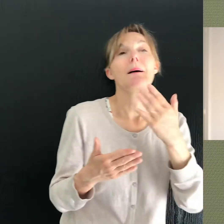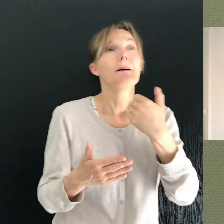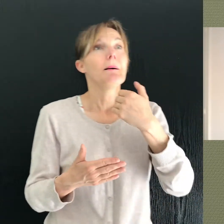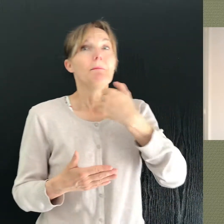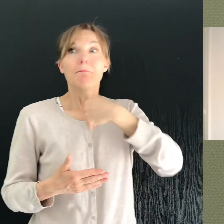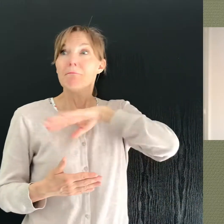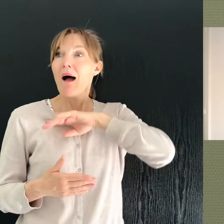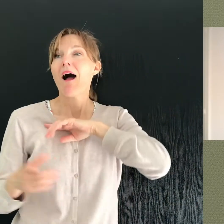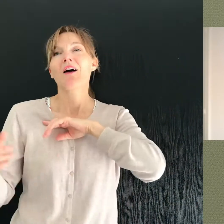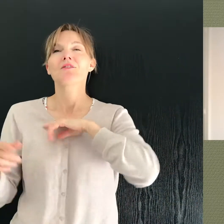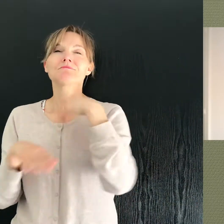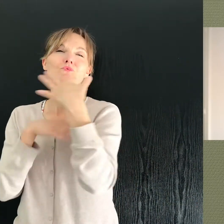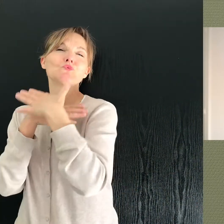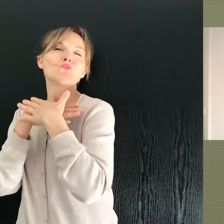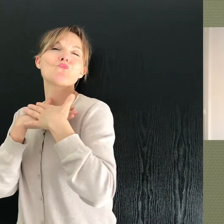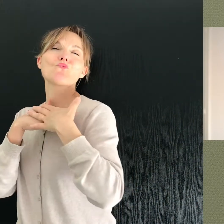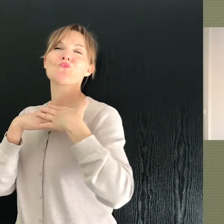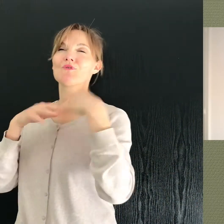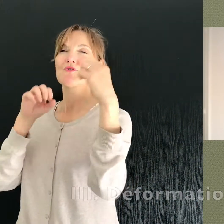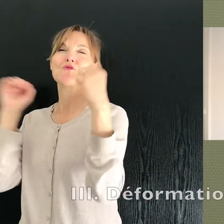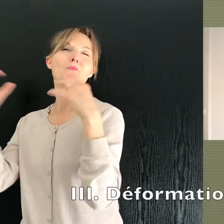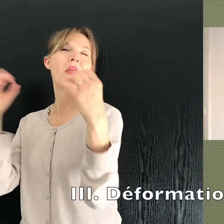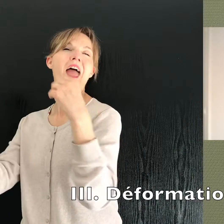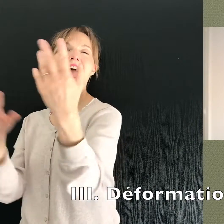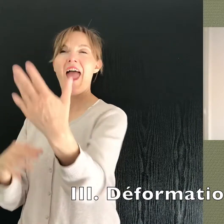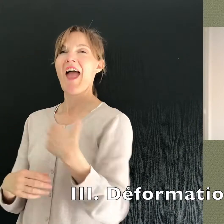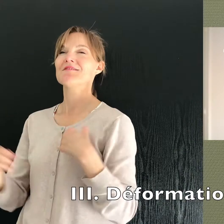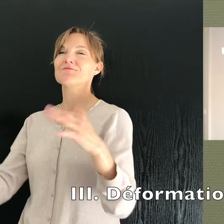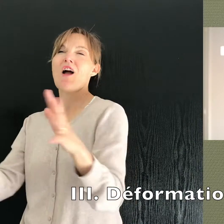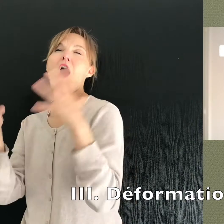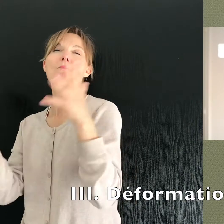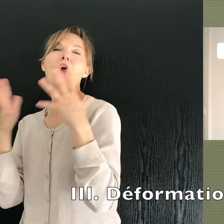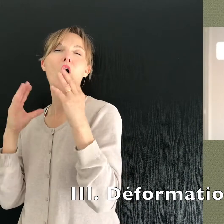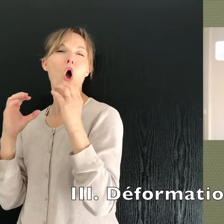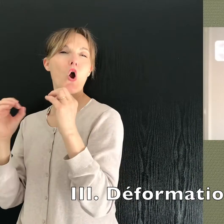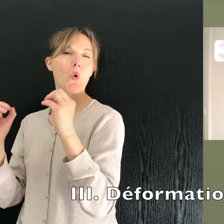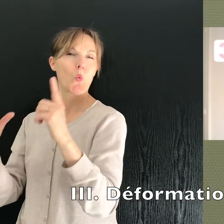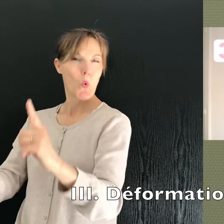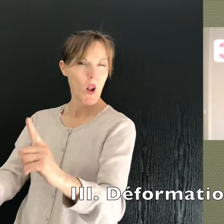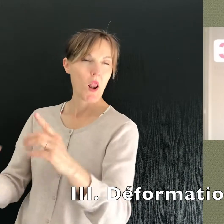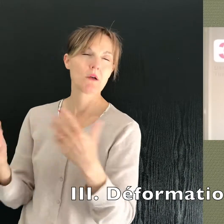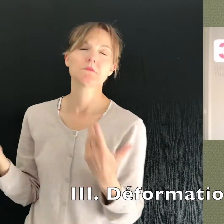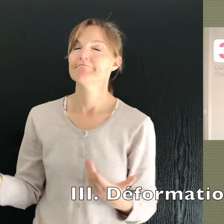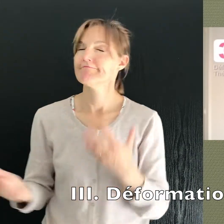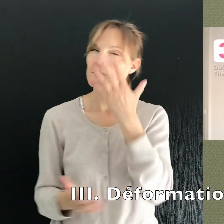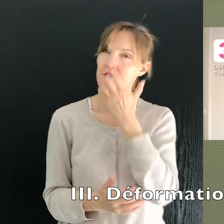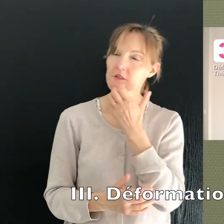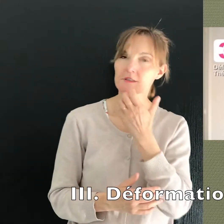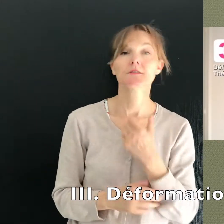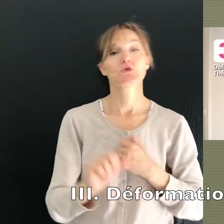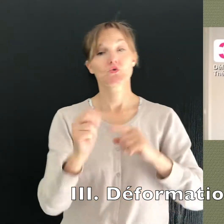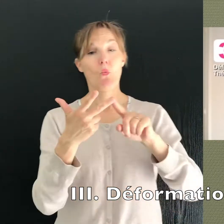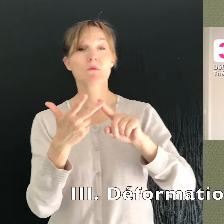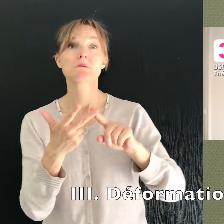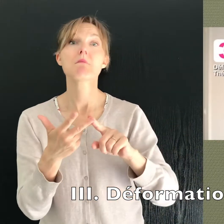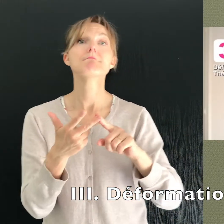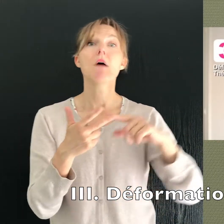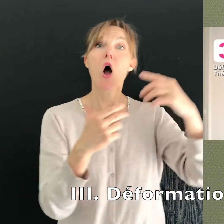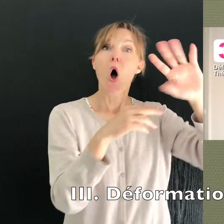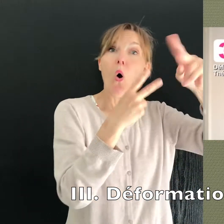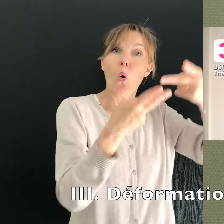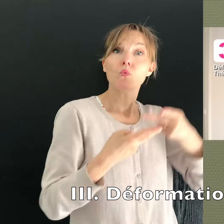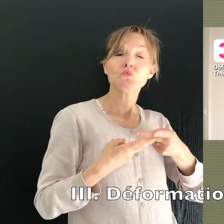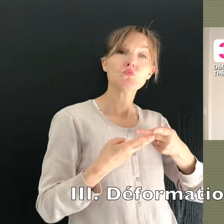lumière, l'ambiance cool. C'est vraiment triste. Troisièmement, une déformation théologique reçue à l'école